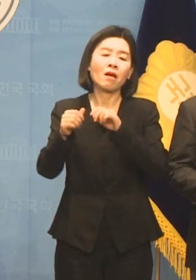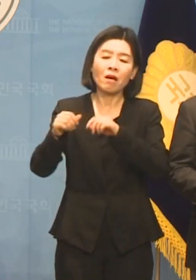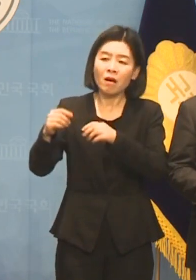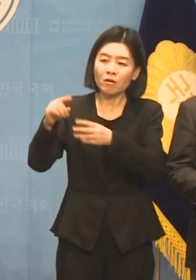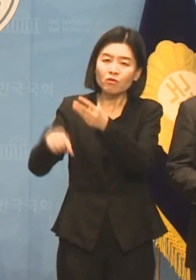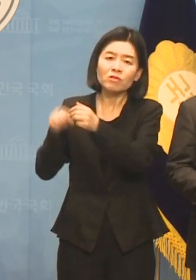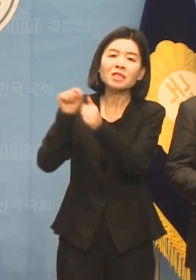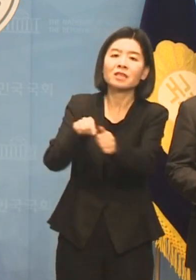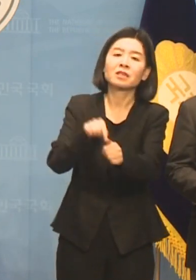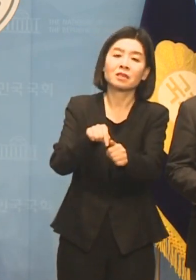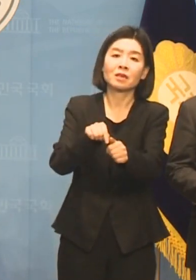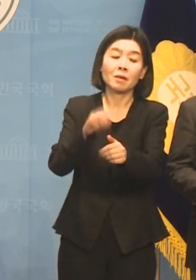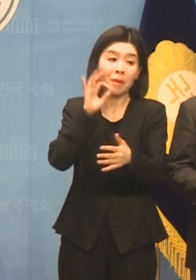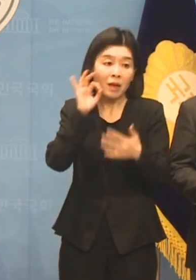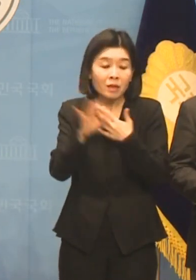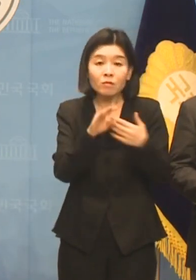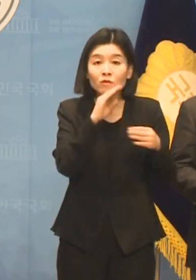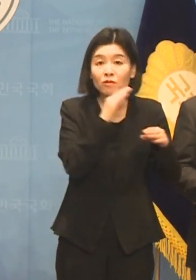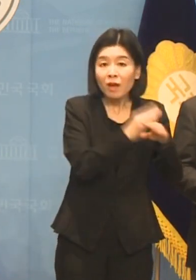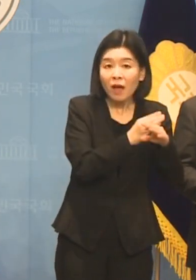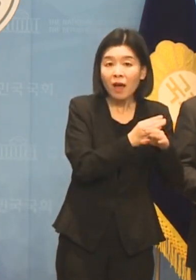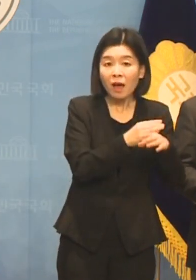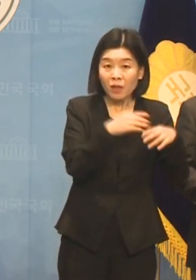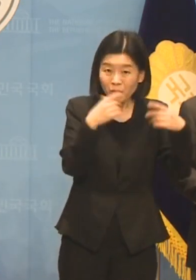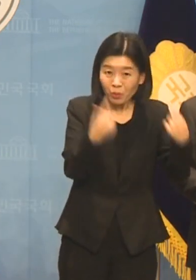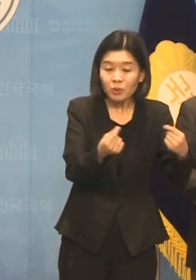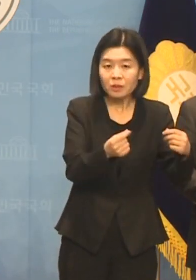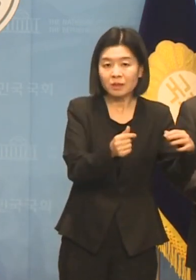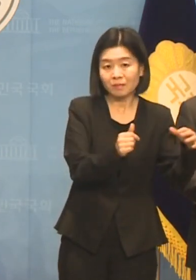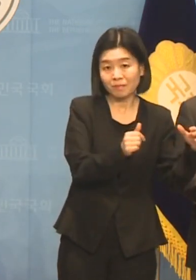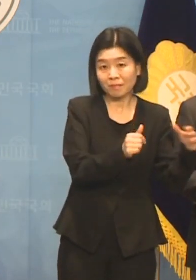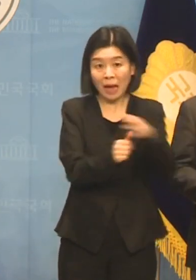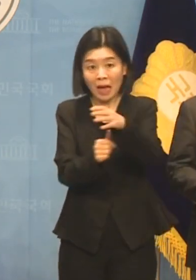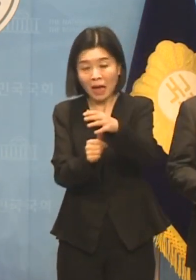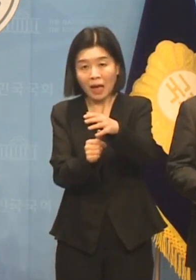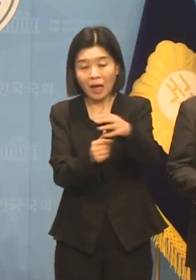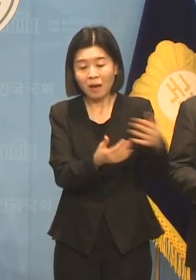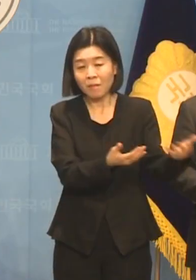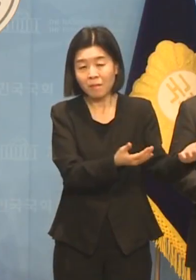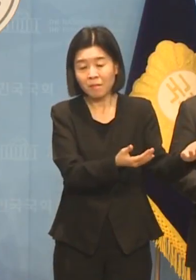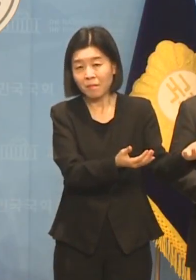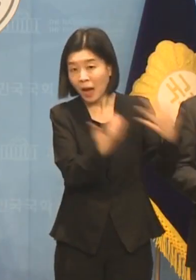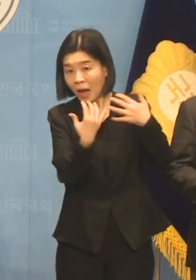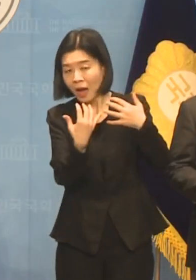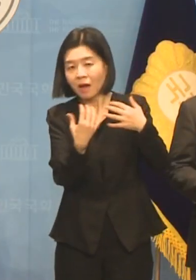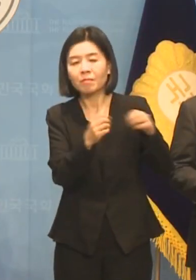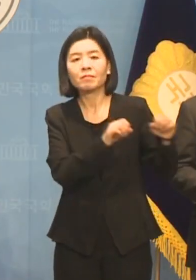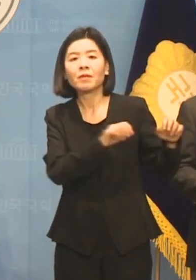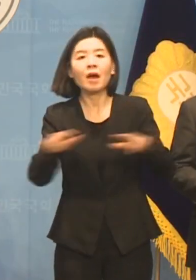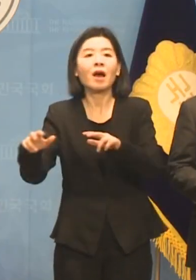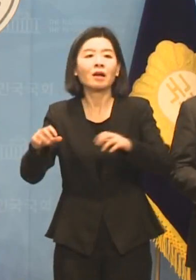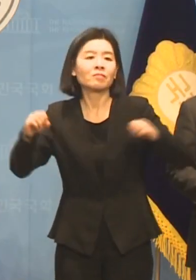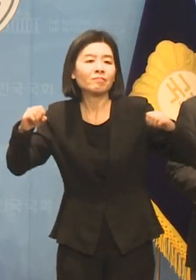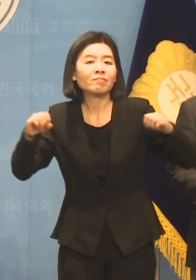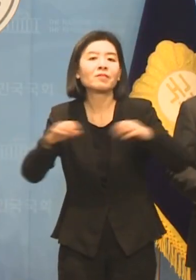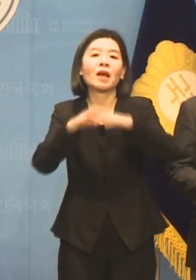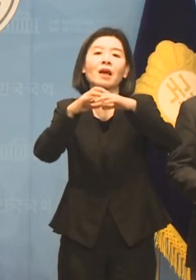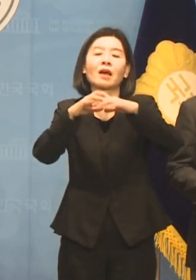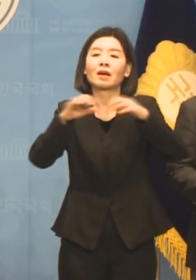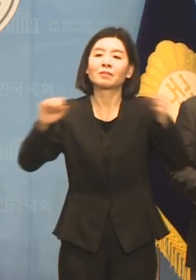그때 북한군이 대응 사격을 했다면 그 즉시 군사충돌 전쟁으로 이어졌을